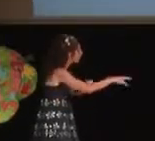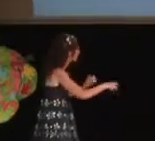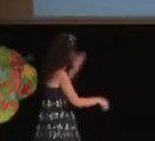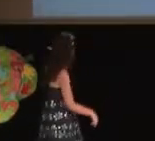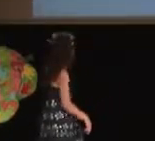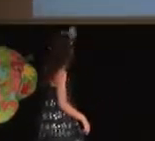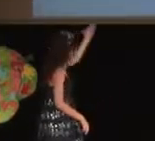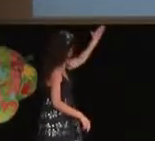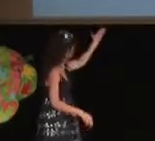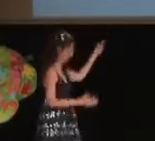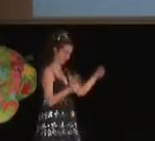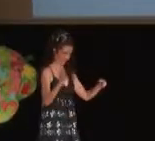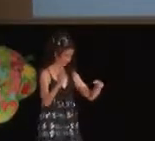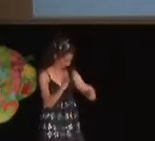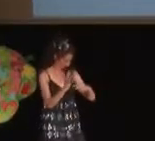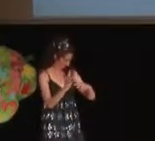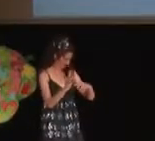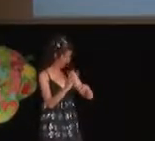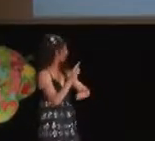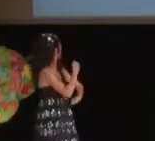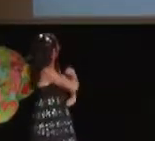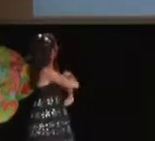es venu, voilés dans mes mains.